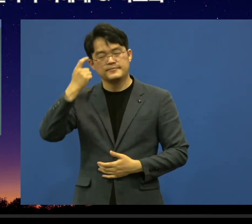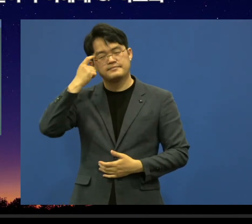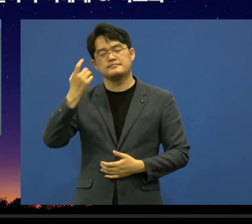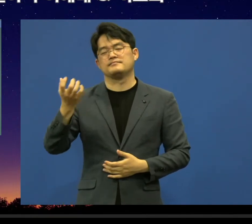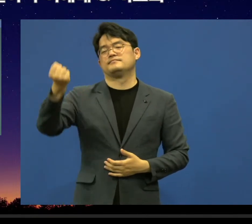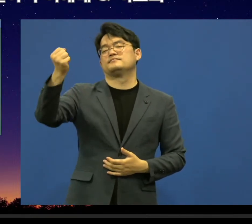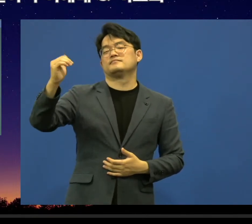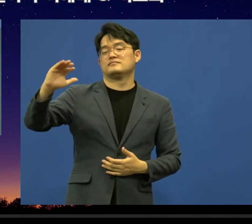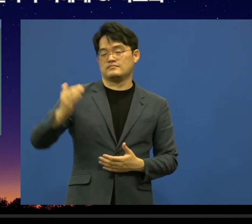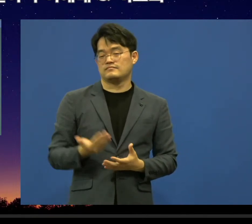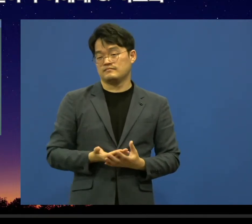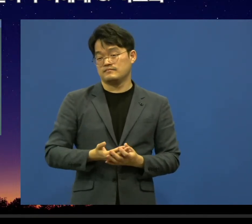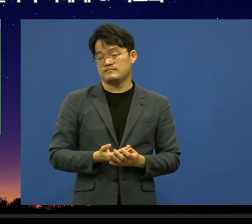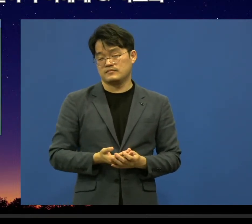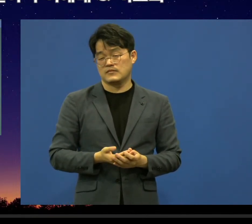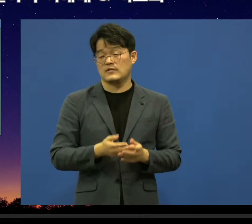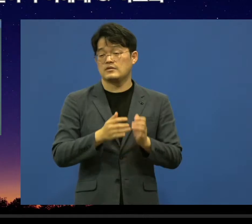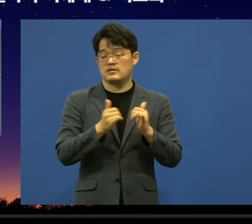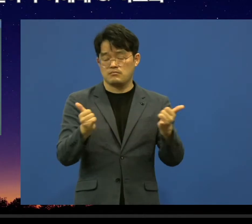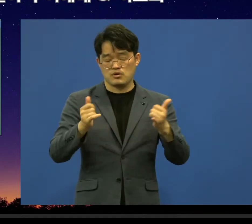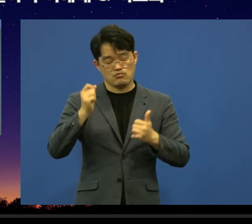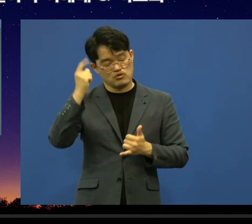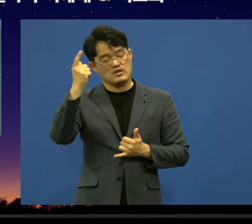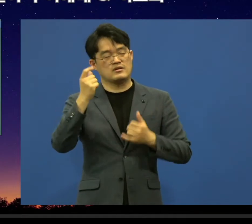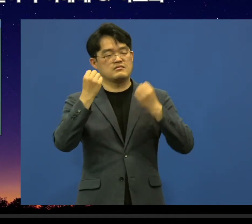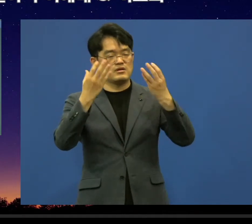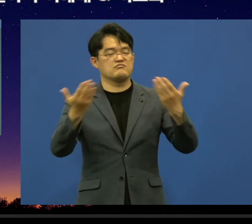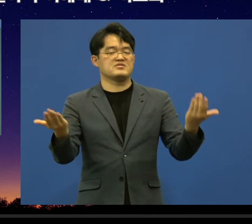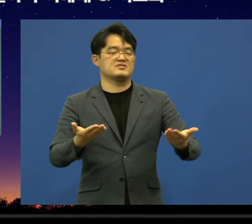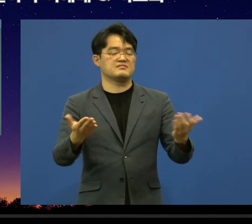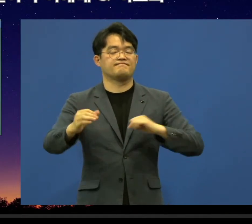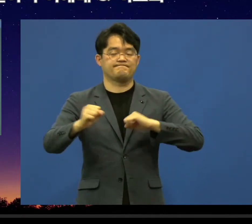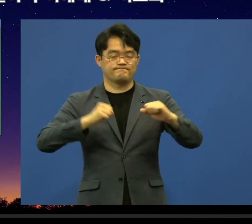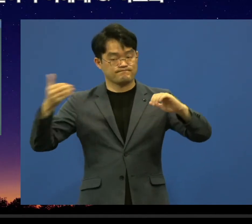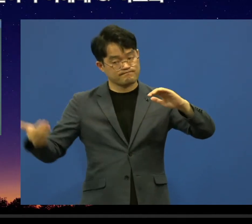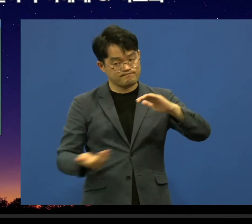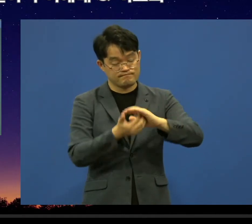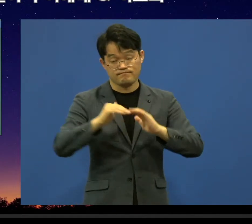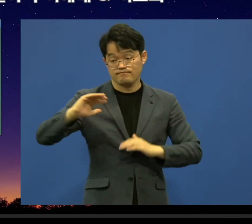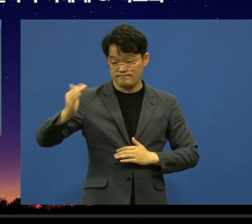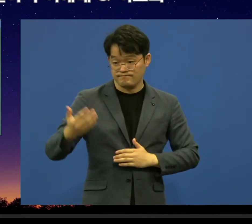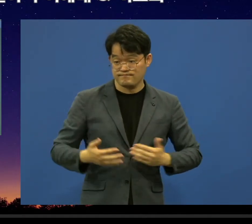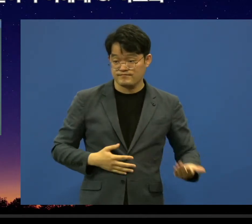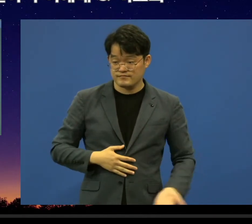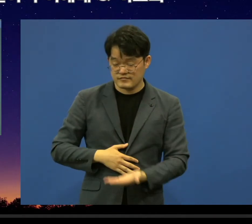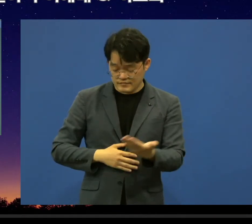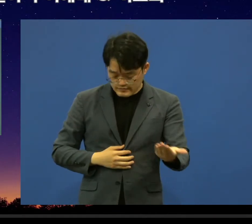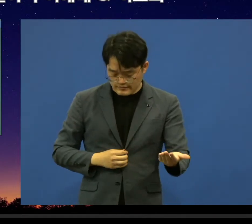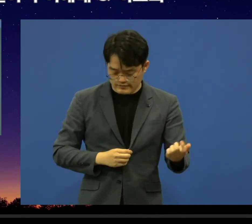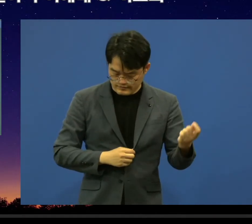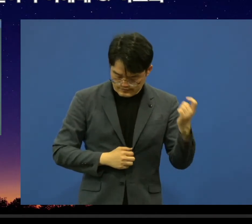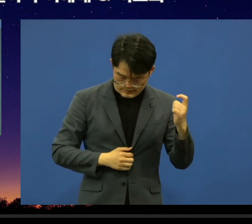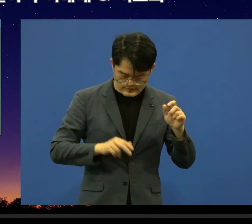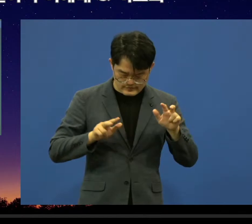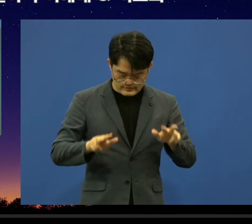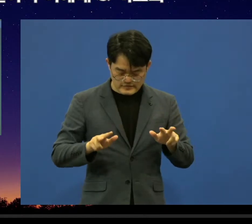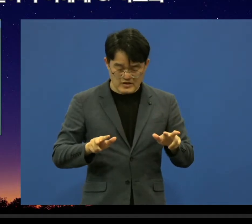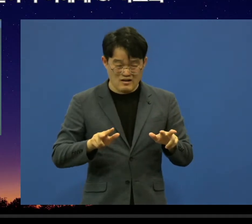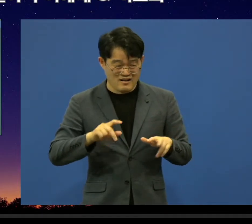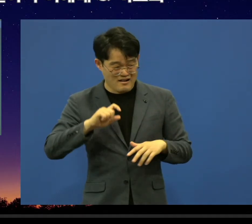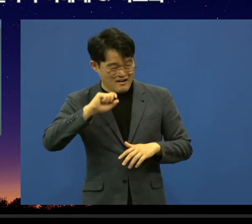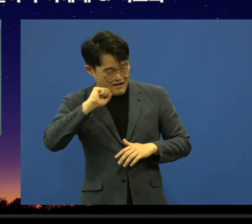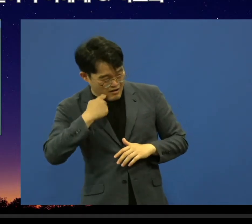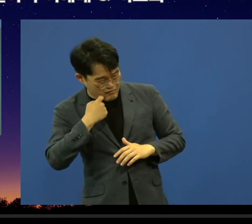다른 사람이 새로운 역사를 써갑니다. 듣는 귀가 다른 사람은 여러분 새로운 문을 열어요. 난세의 영혼이